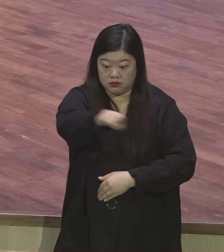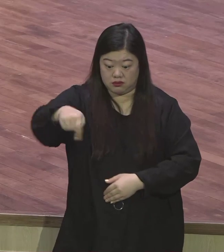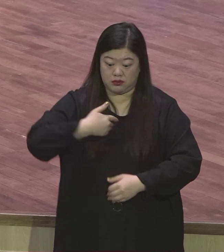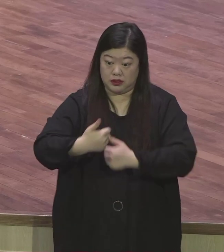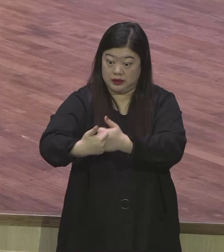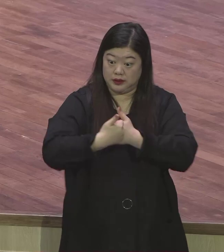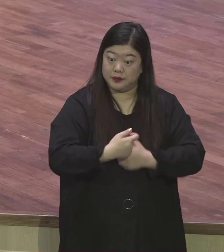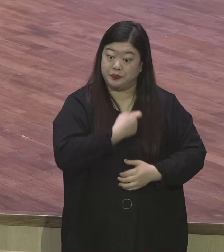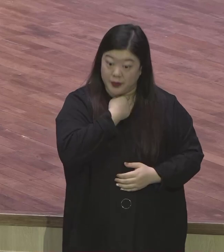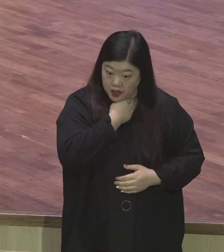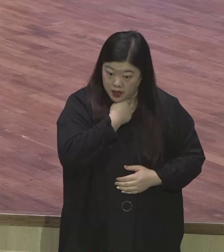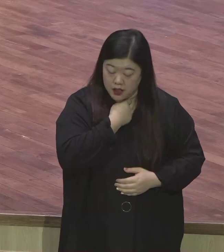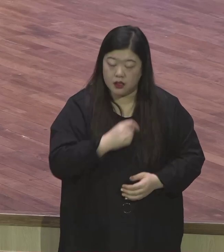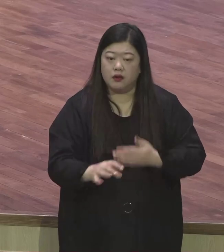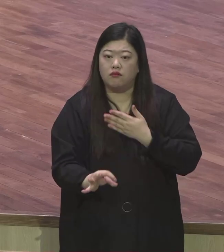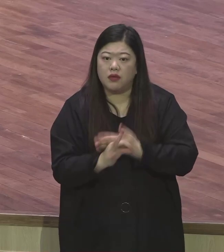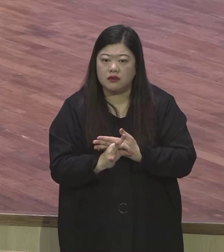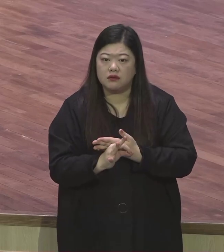따라오려거든